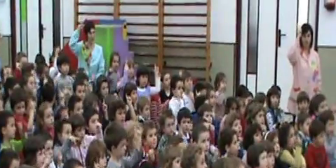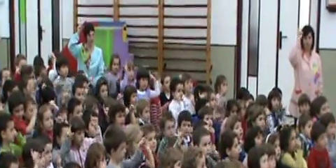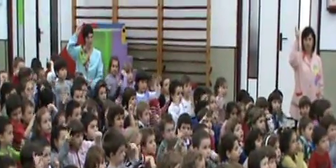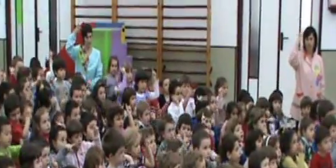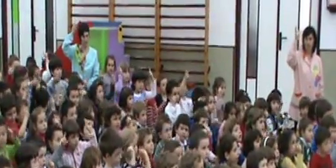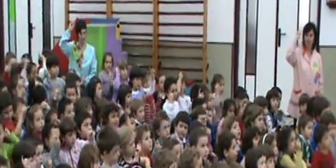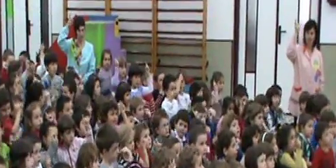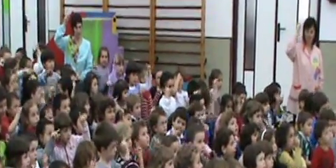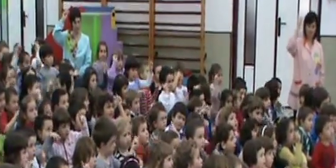batzutan igeri,